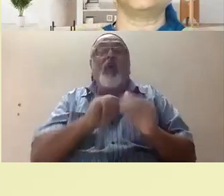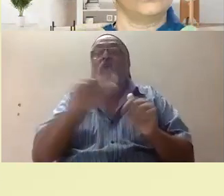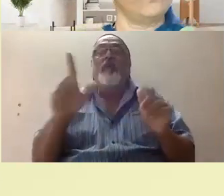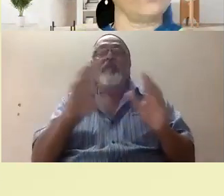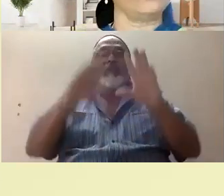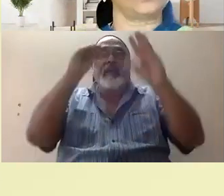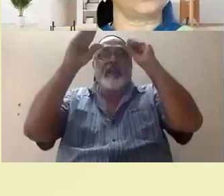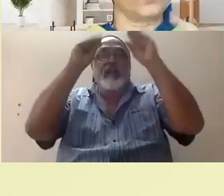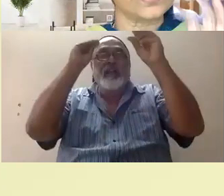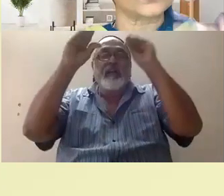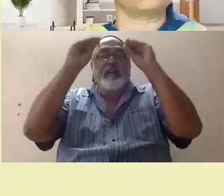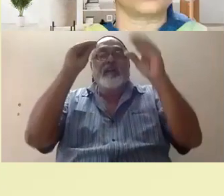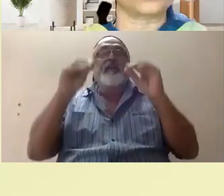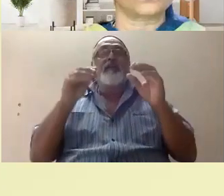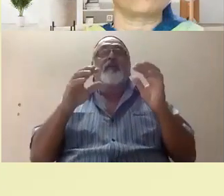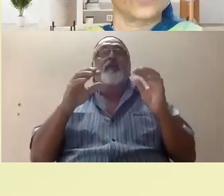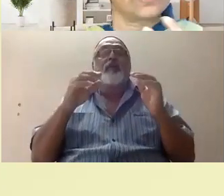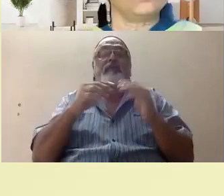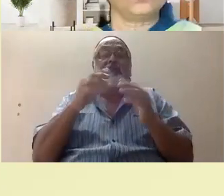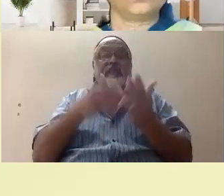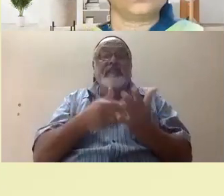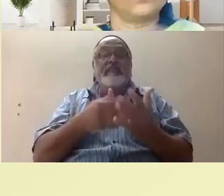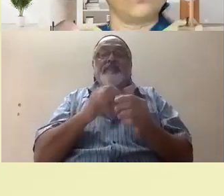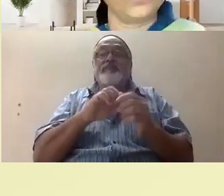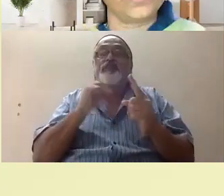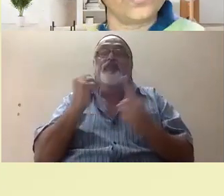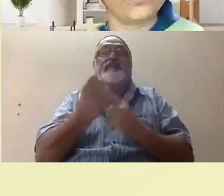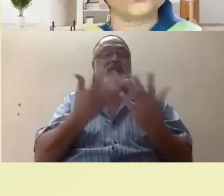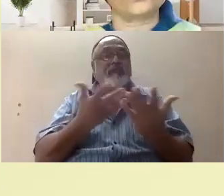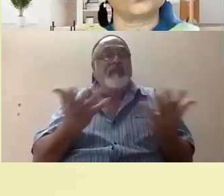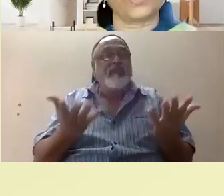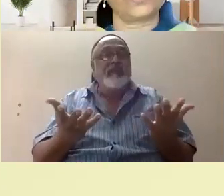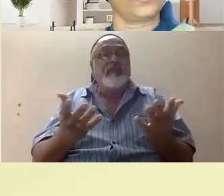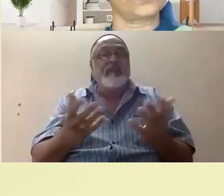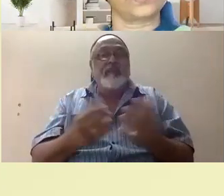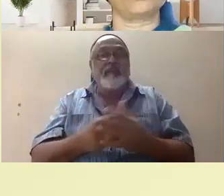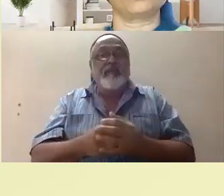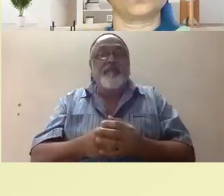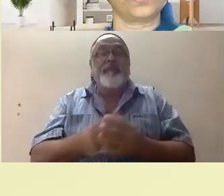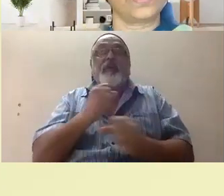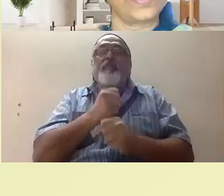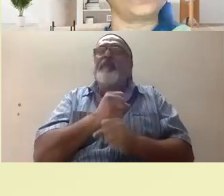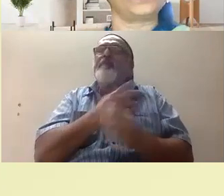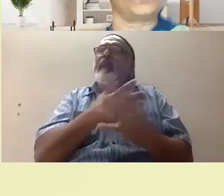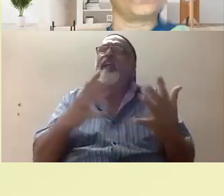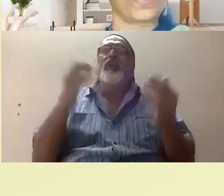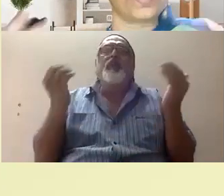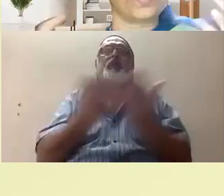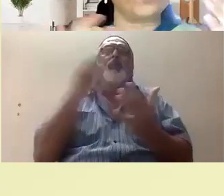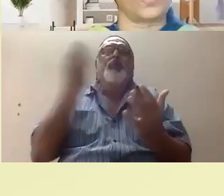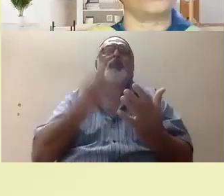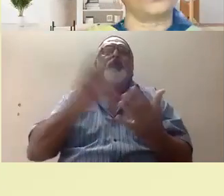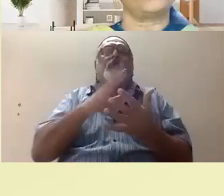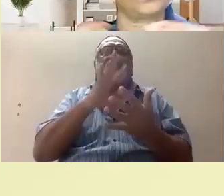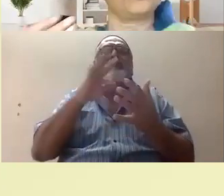learn when we are in this space. Similarly, government ke roj roj naye naye schemes bante hain, naye naye,